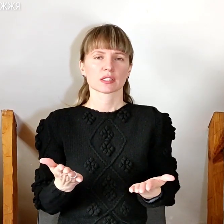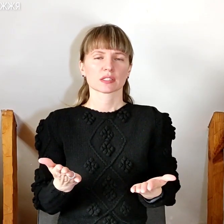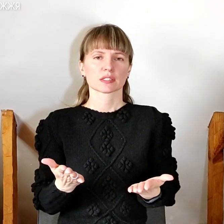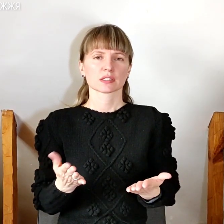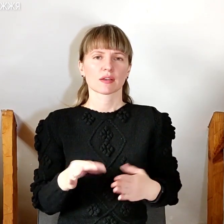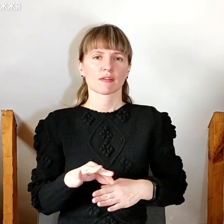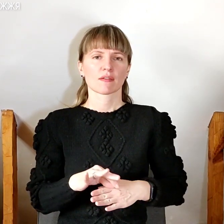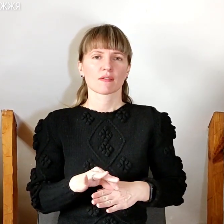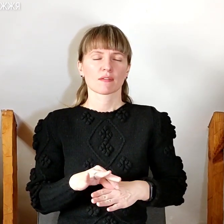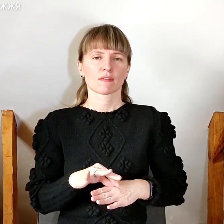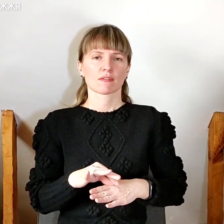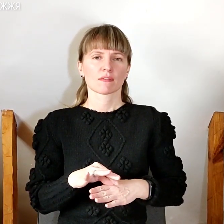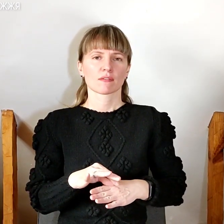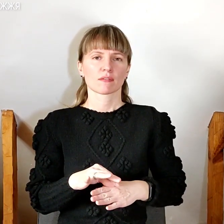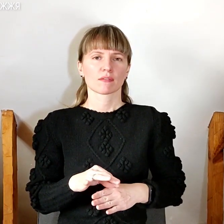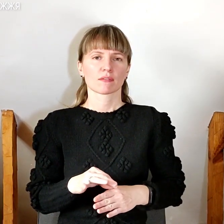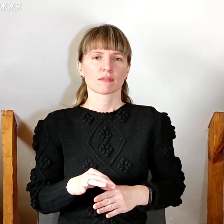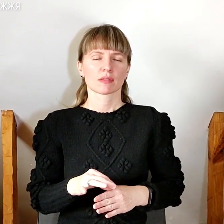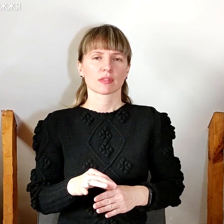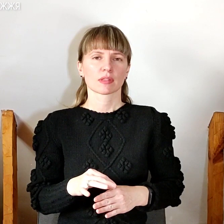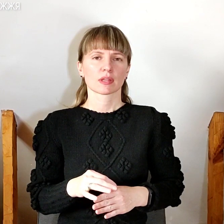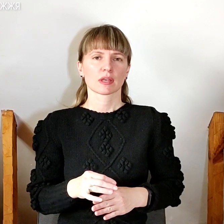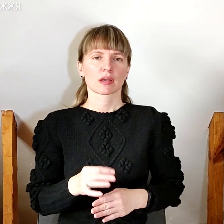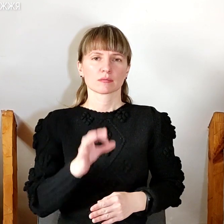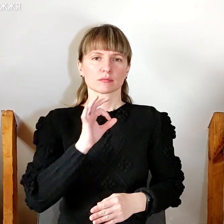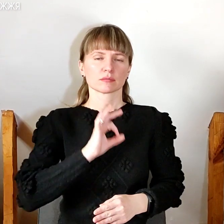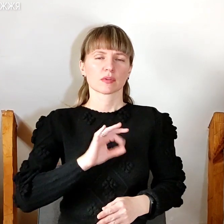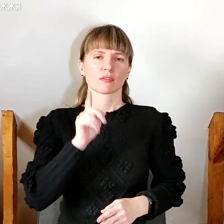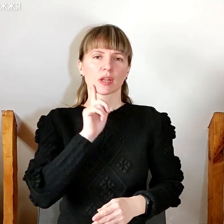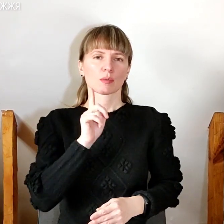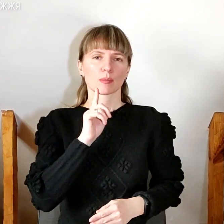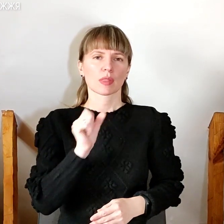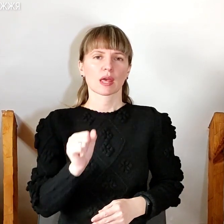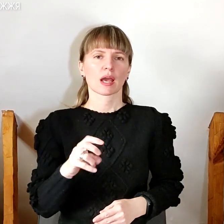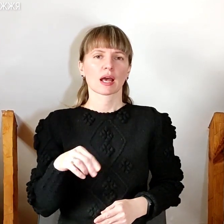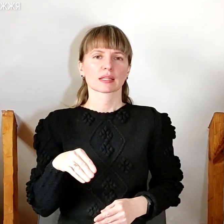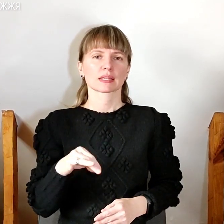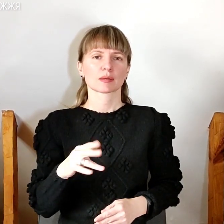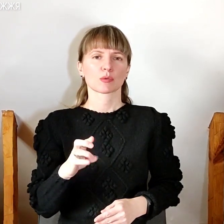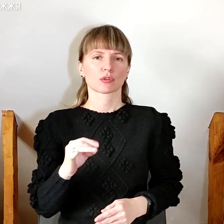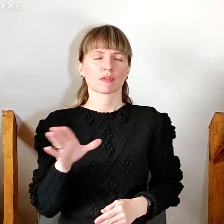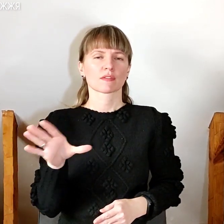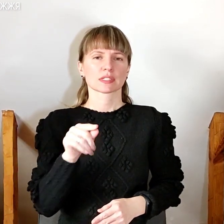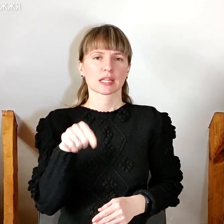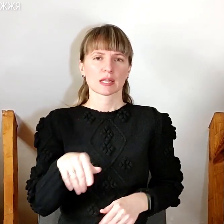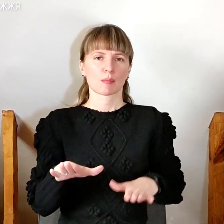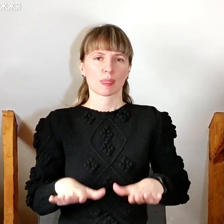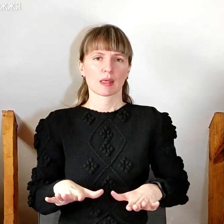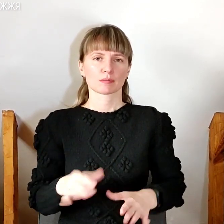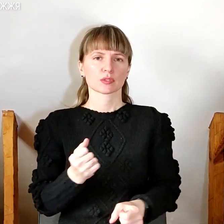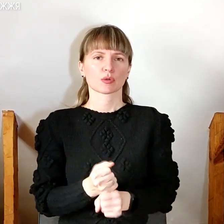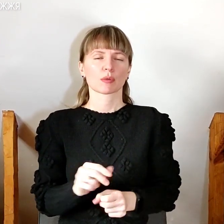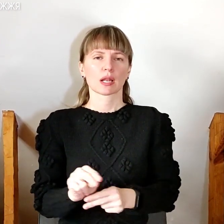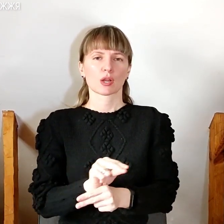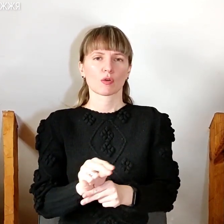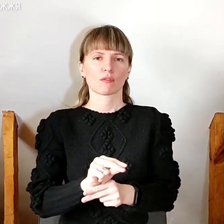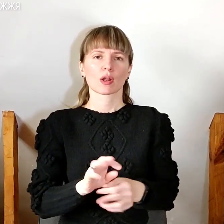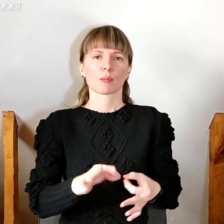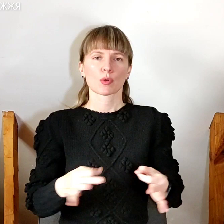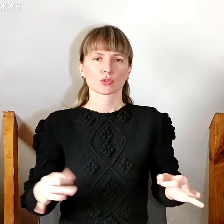введення часові антибіотики, все це робиться там на місці, тому що лікувальний процес у нас